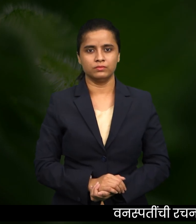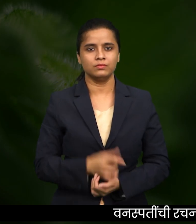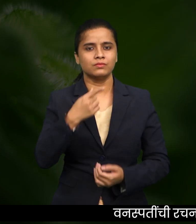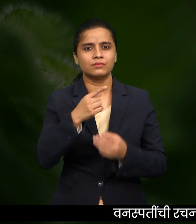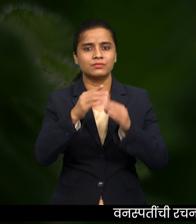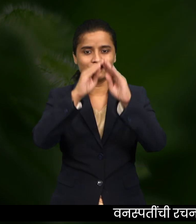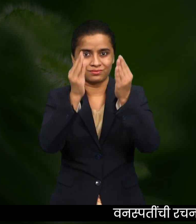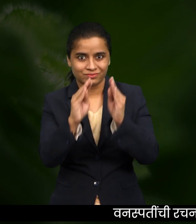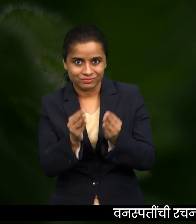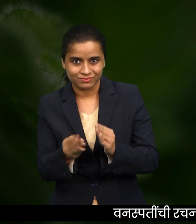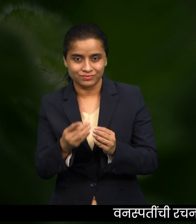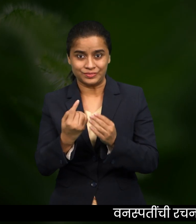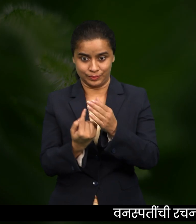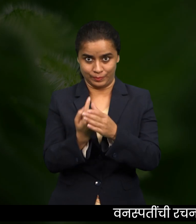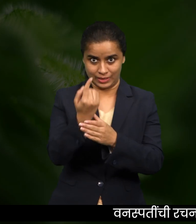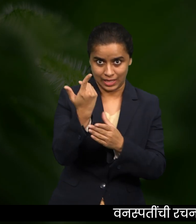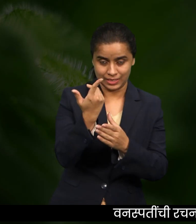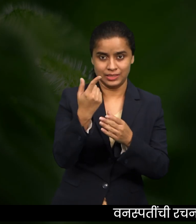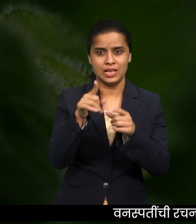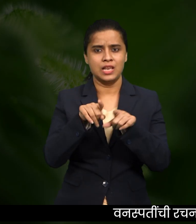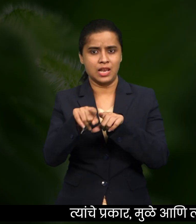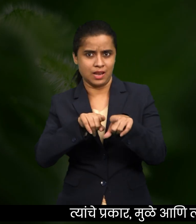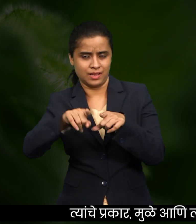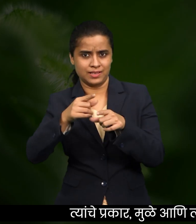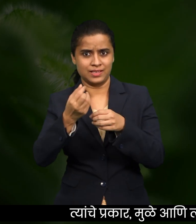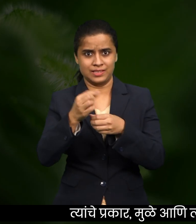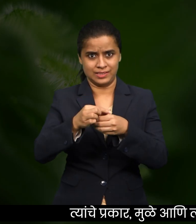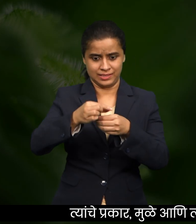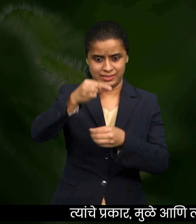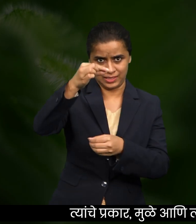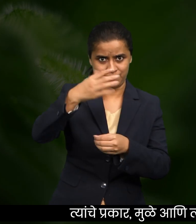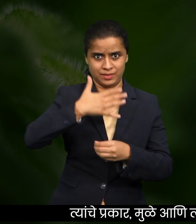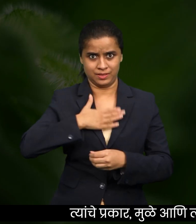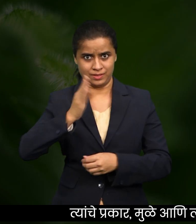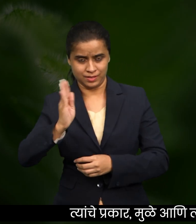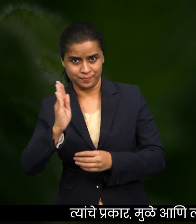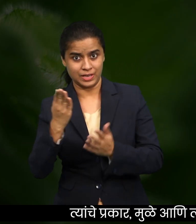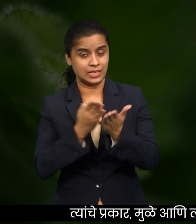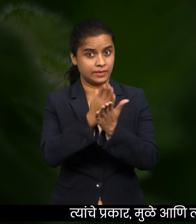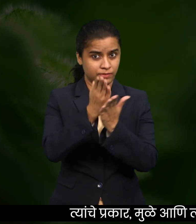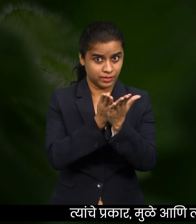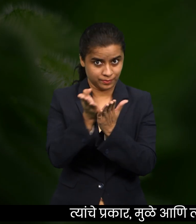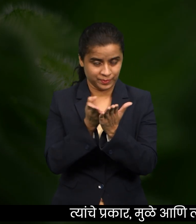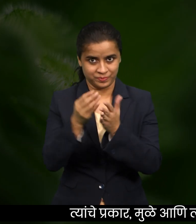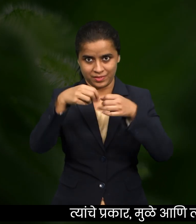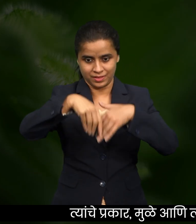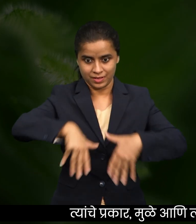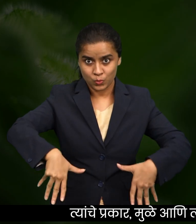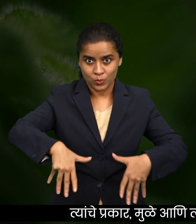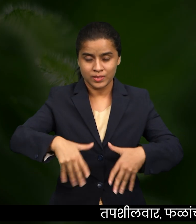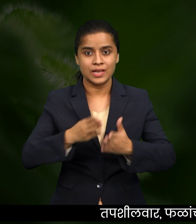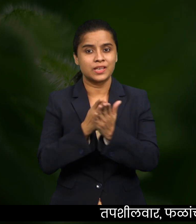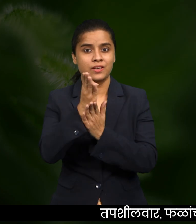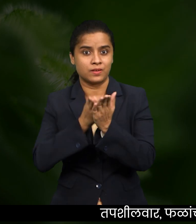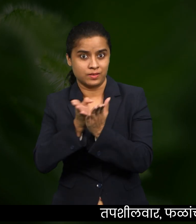वनस्पतीची रचना जसे की देठ, पाने आणि त्यांचे प्रकार, मुळे आणि त्यांचे प्रकार, फुले आणि त्याचे